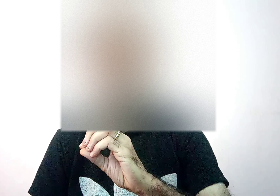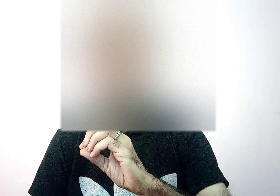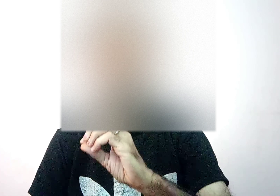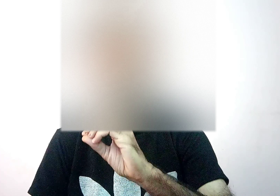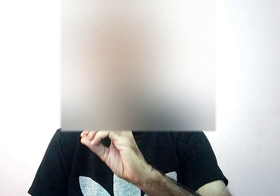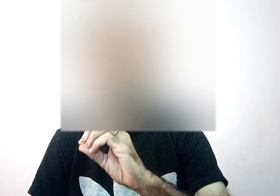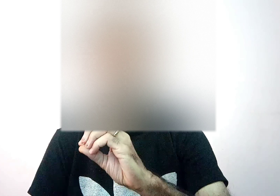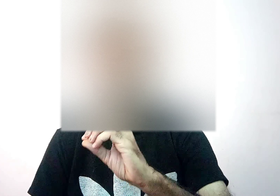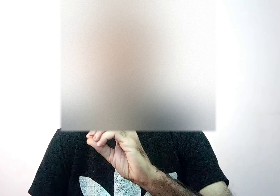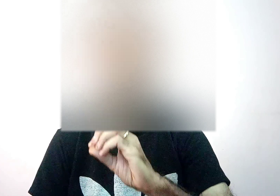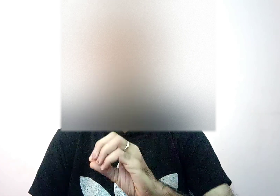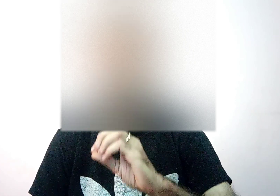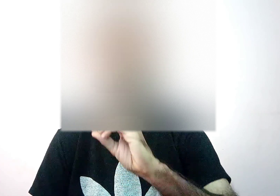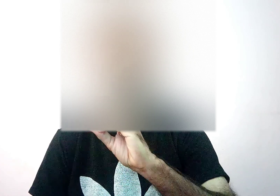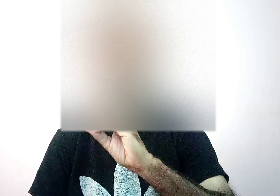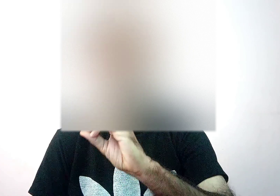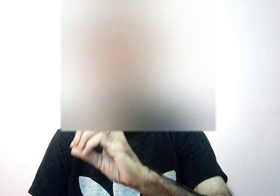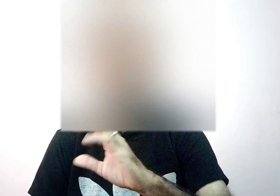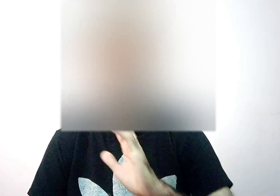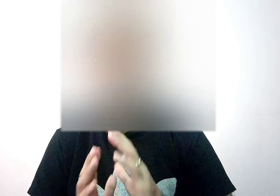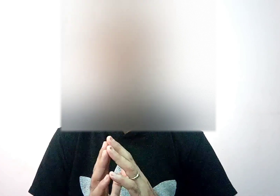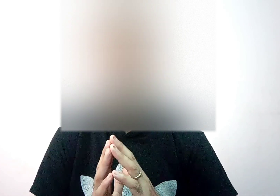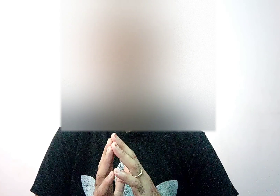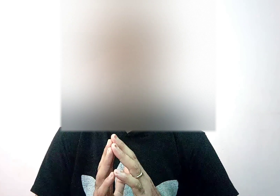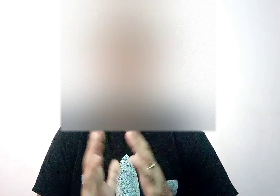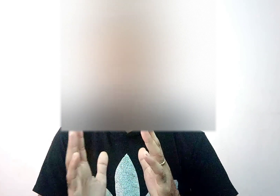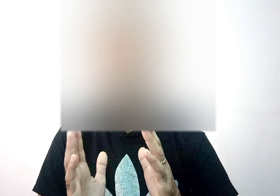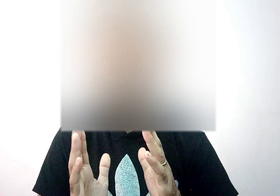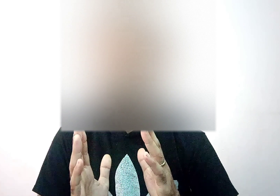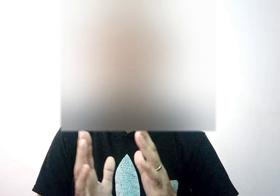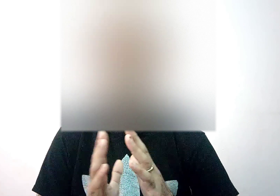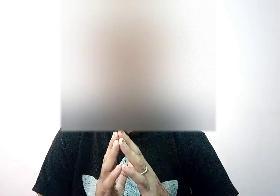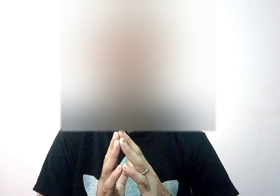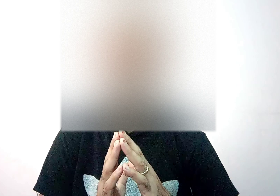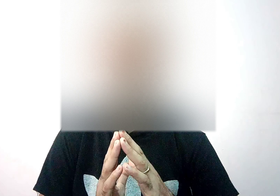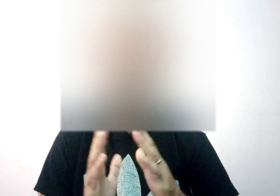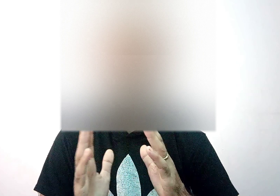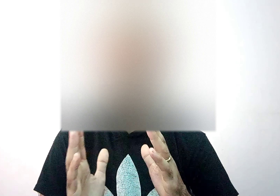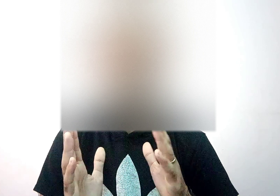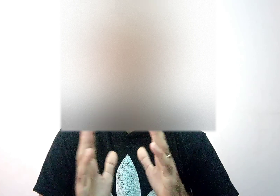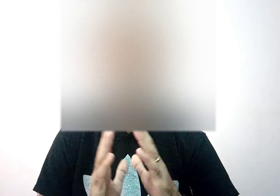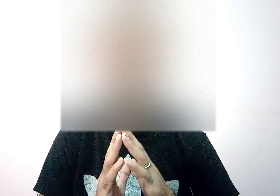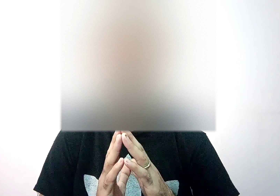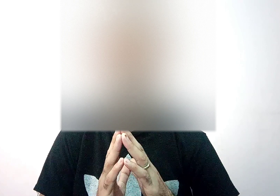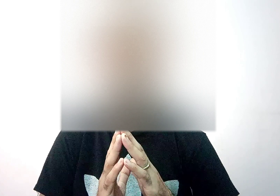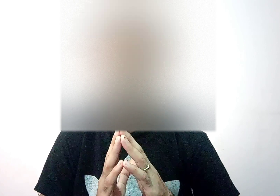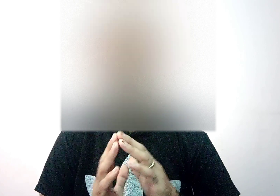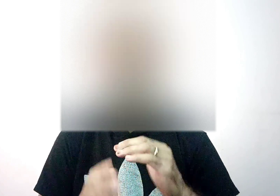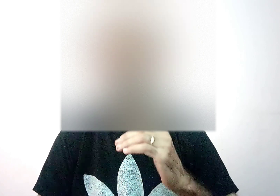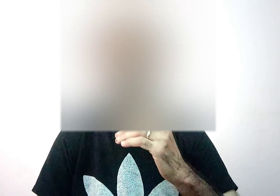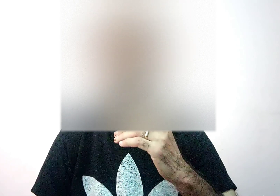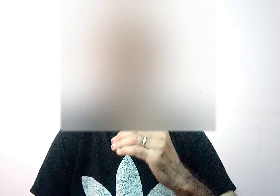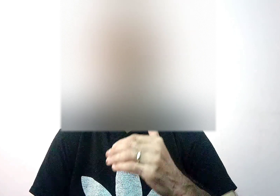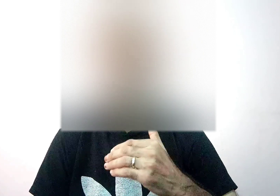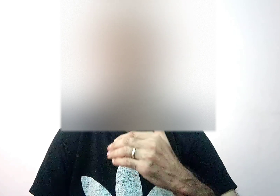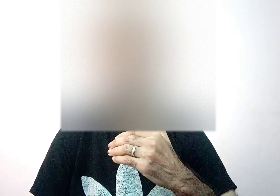واللي كانت خاصة بالبرلمان الأثيوبي، والحكومة أجلتها وقالت إن في انتشار فيروس كورونا، فمضطرين إن احنا